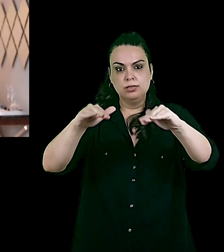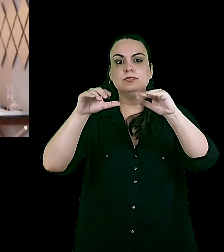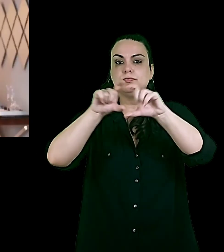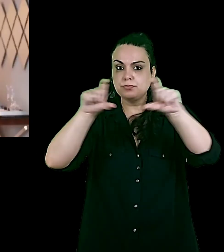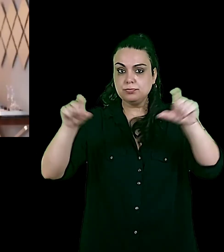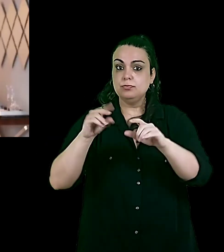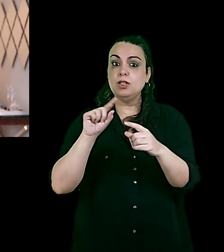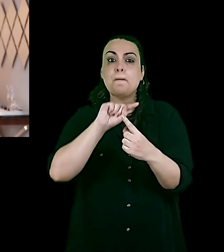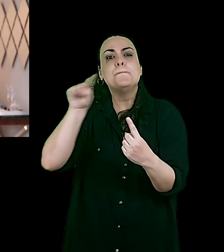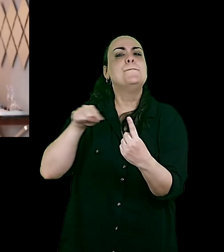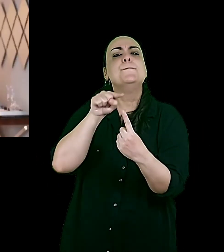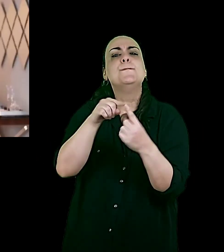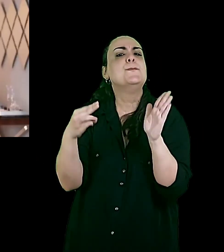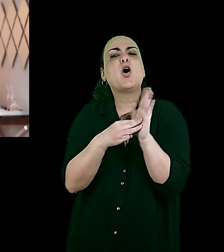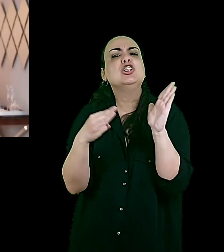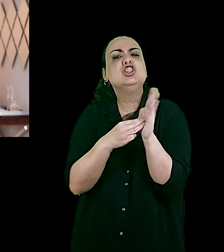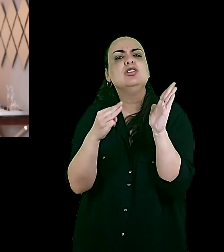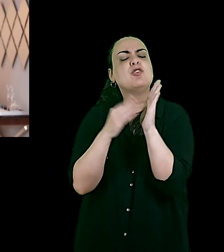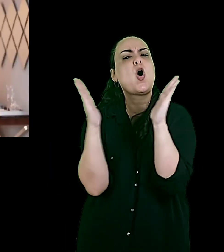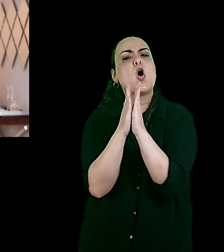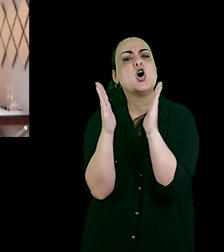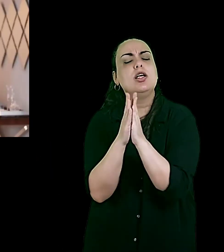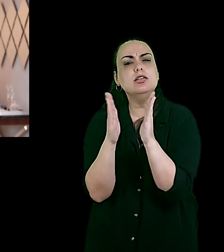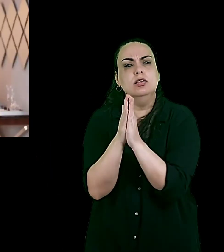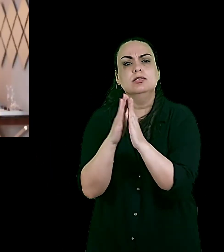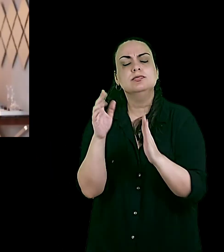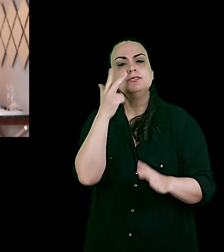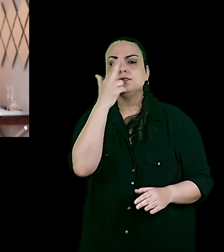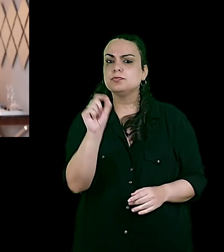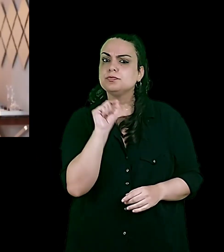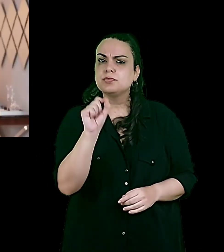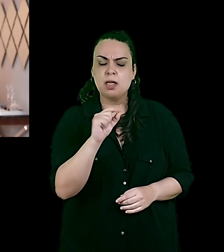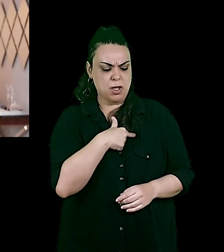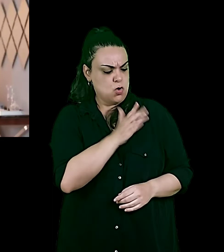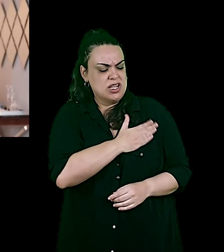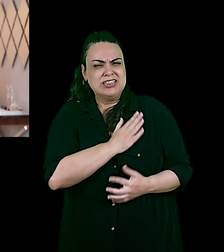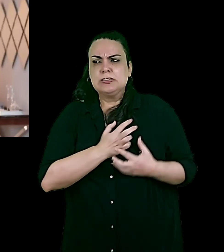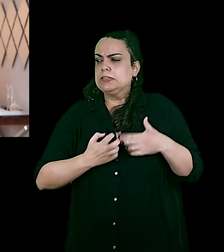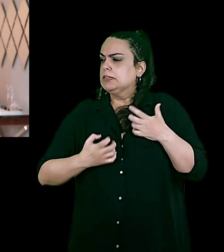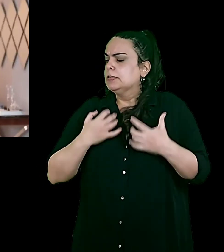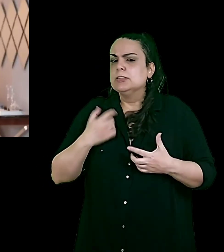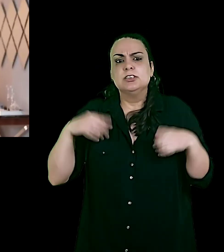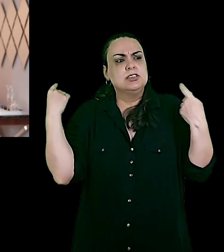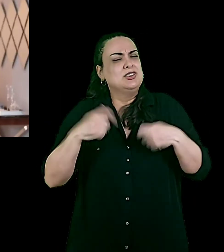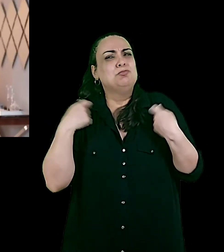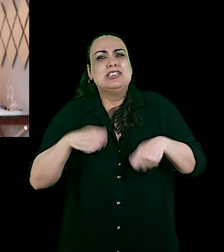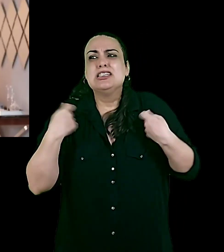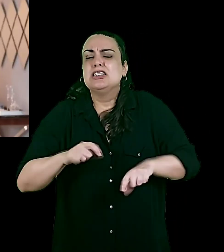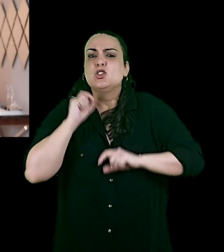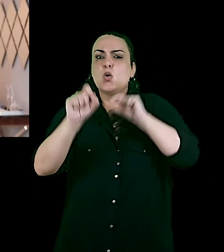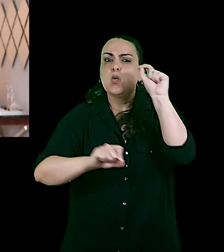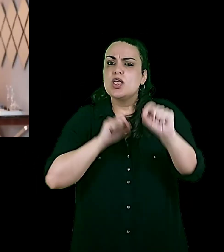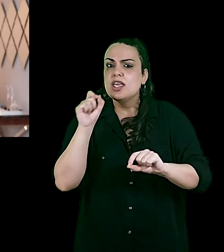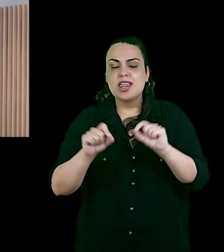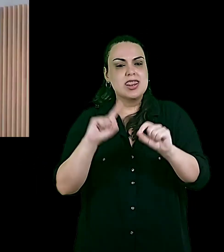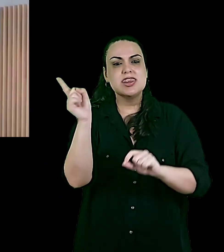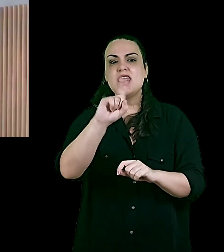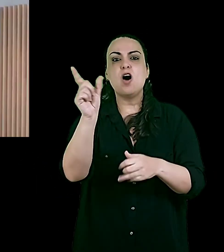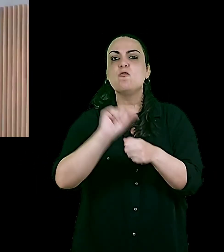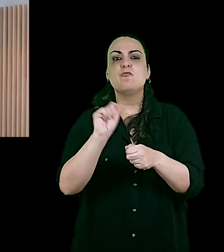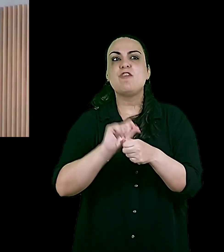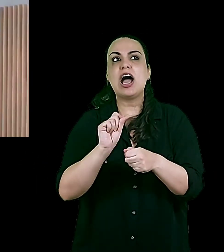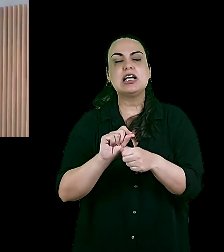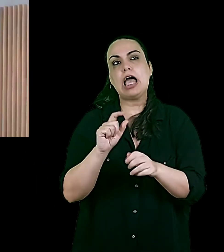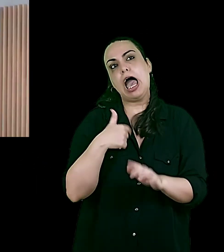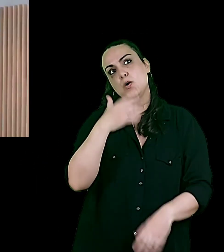oração. Você vai colocar ali quais são os motivos urgentes de oração. O seu coração está queimando. A sua demanda mais urgente agora é o quê? Não